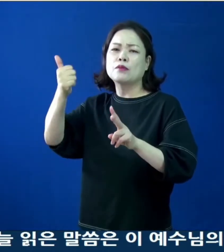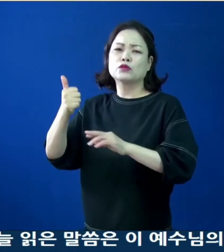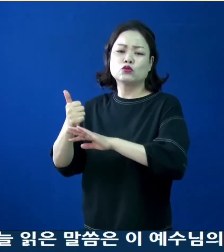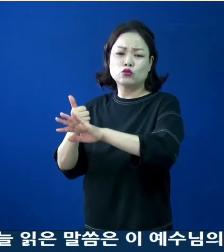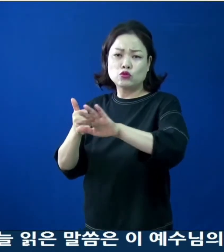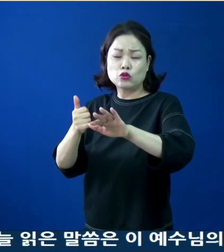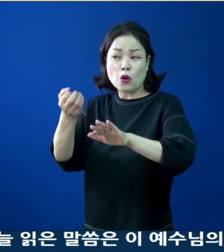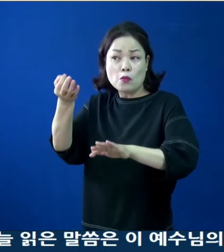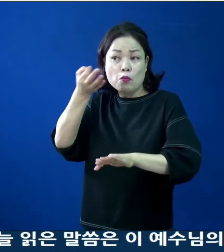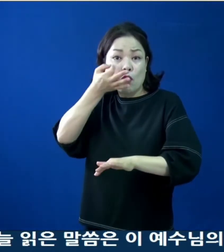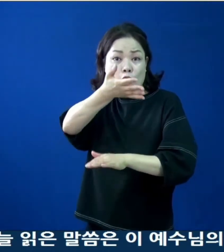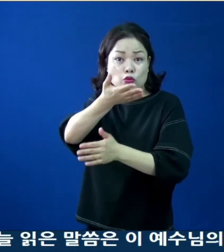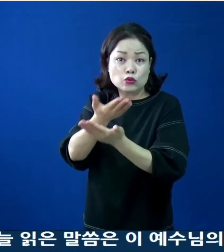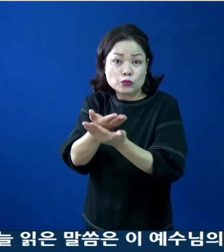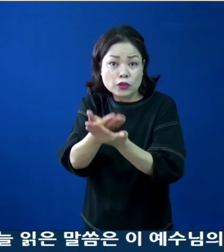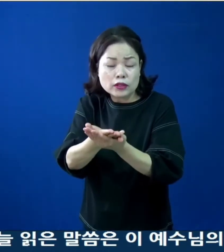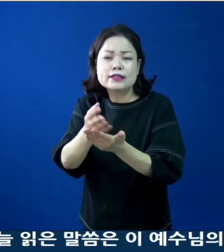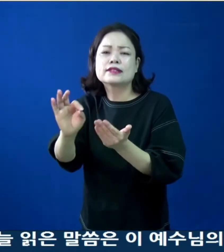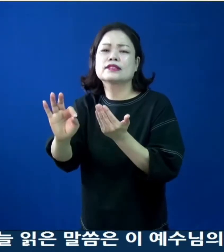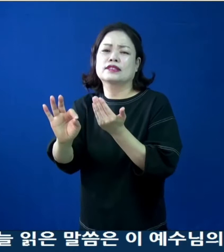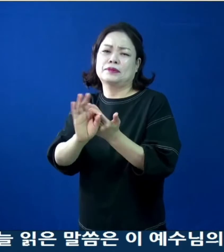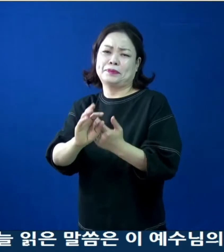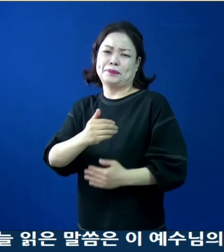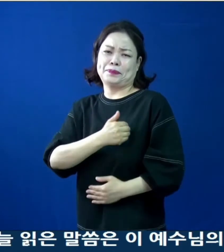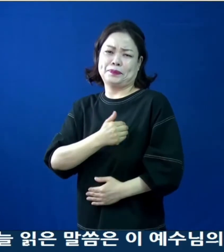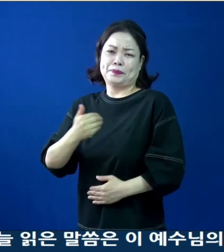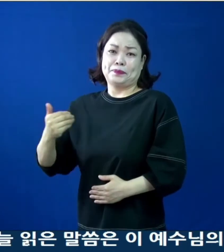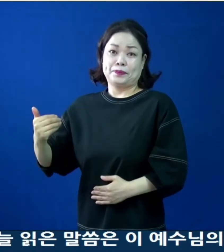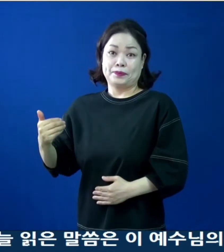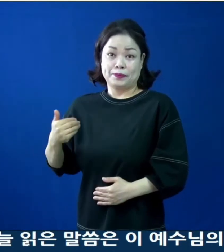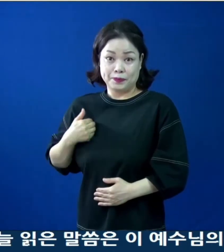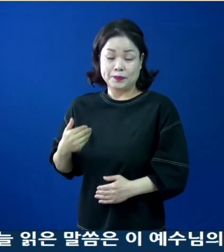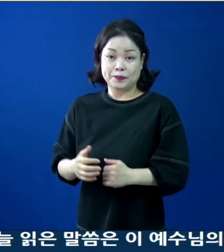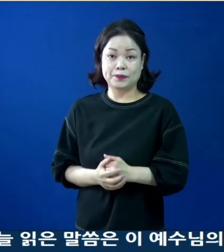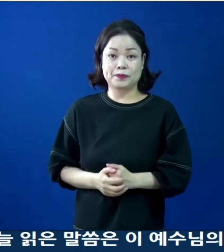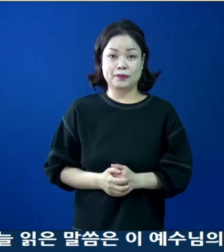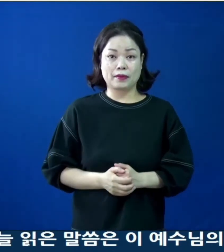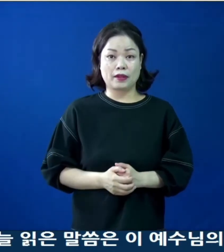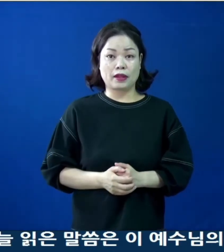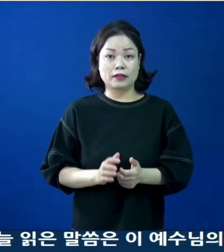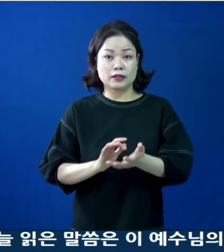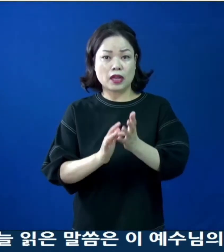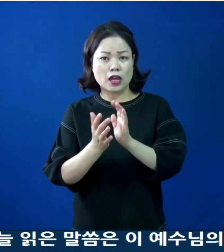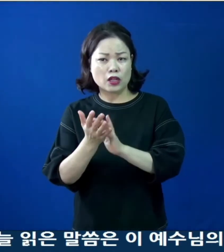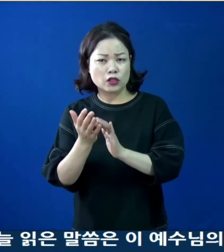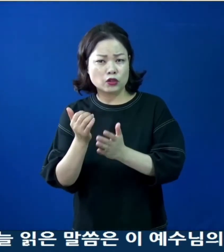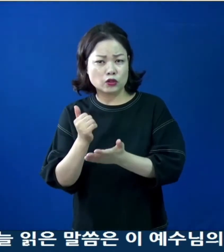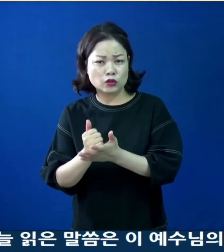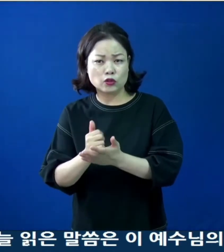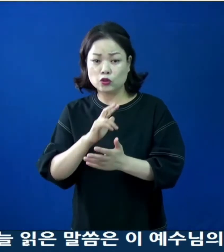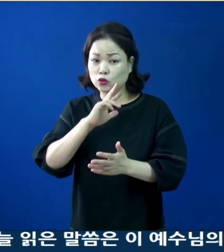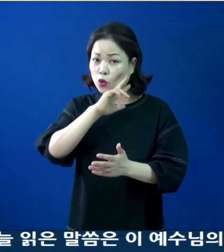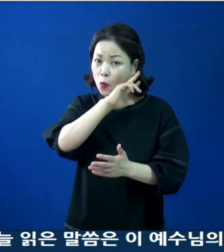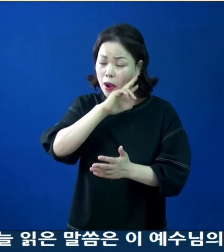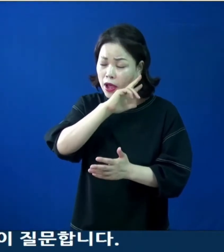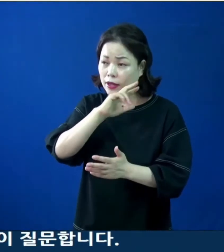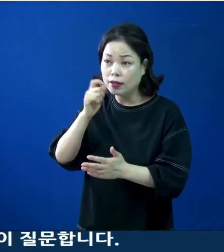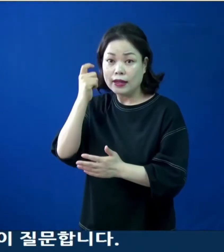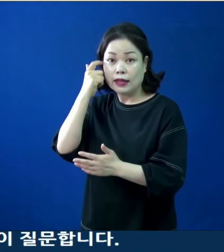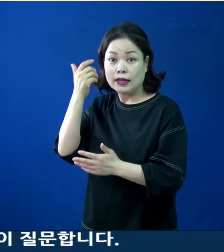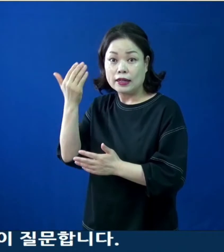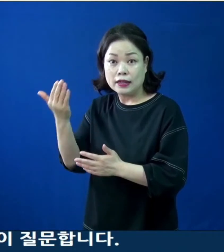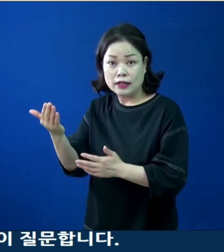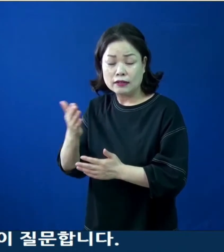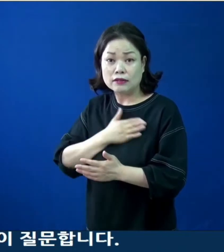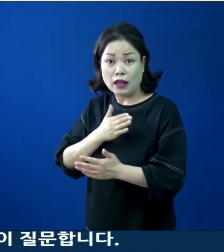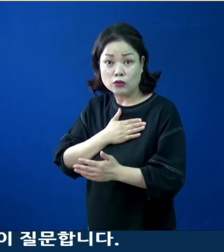우리에게 보여주옵소서, 그리하면 족하겠나이다 라고 이야기합니다. 예수님이 도마의 질문에 답변에 이렇게 얘기하는 거죠.